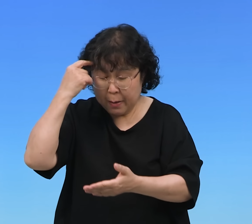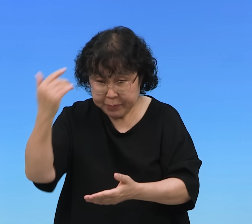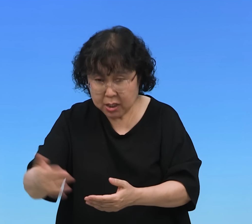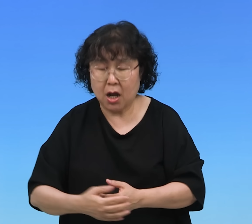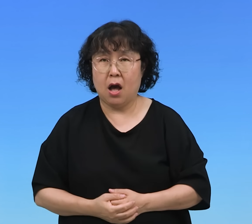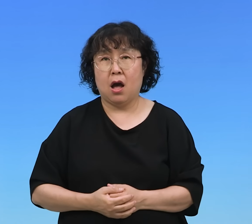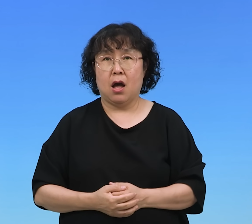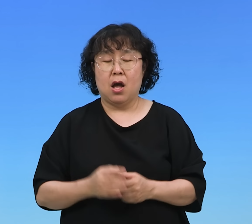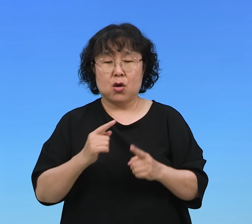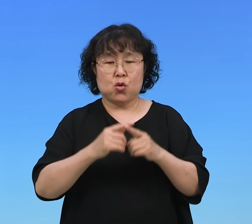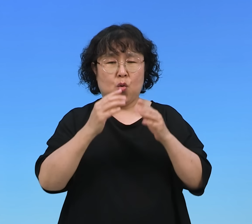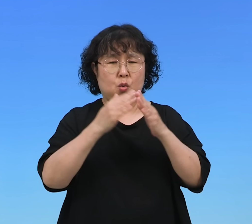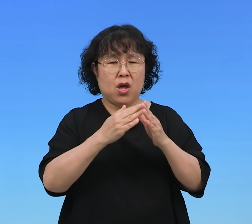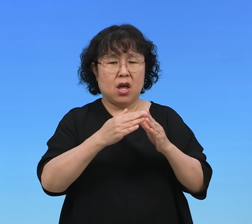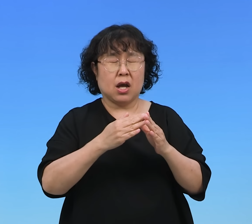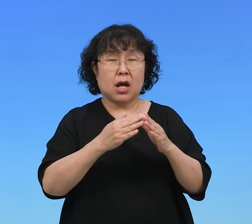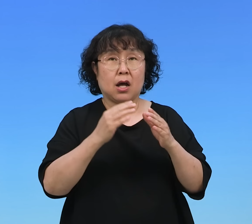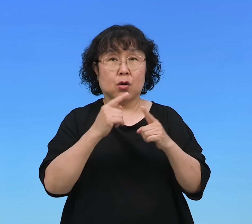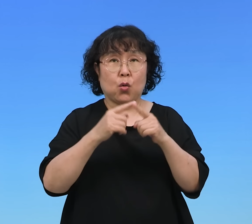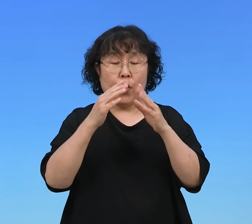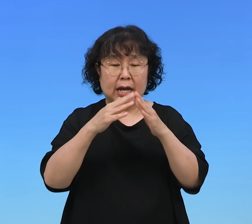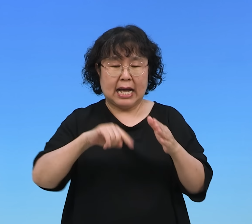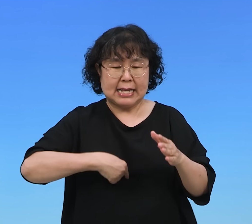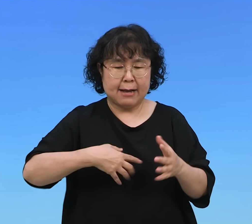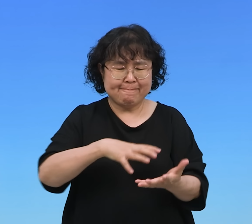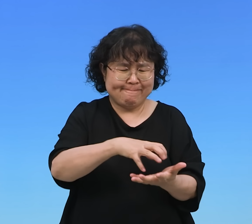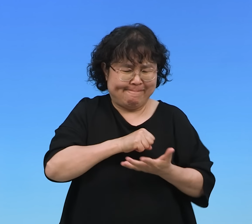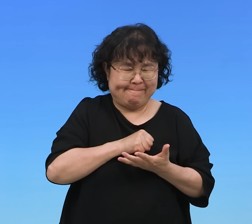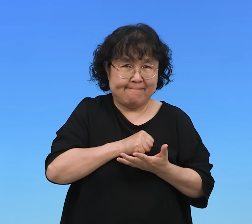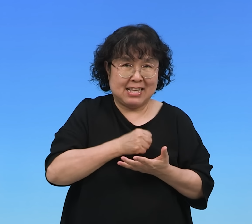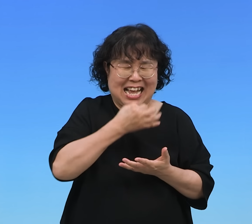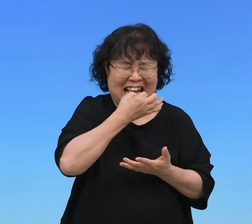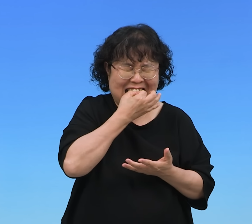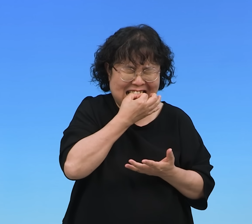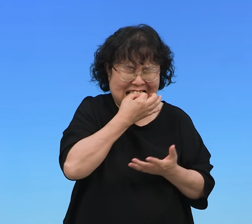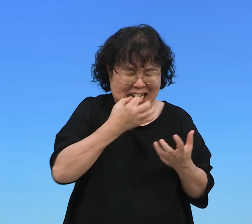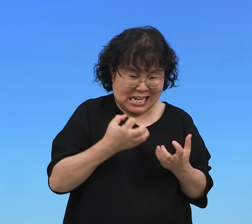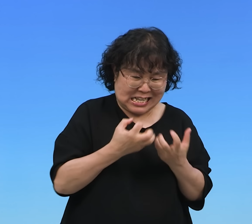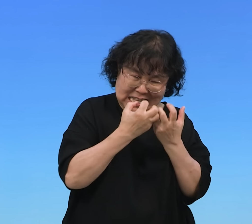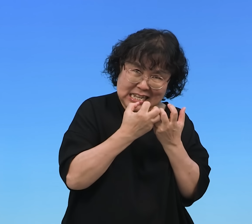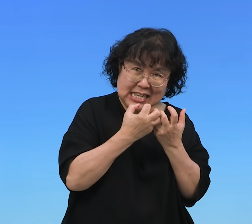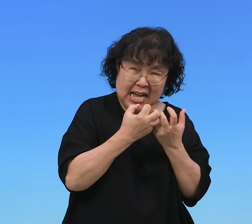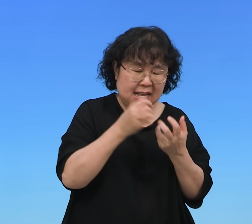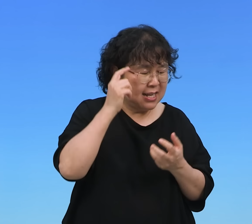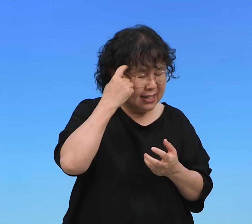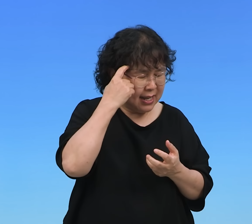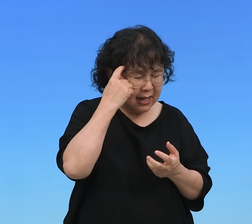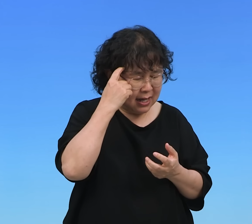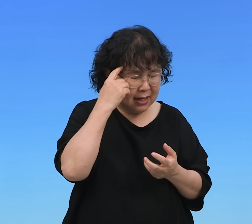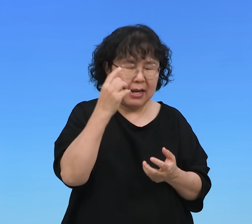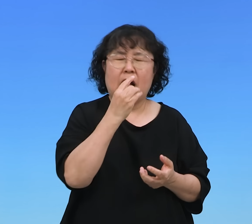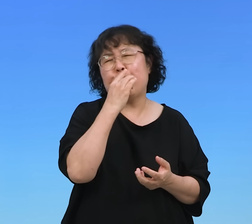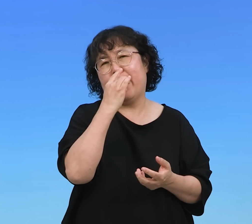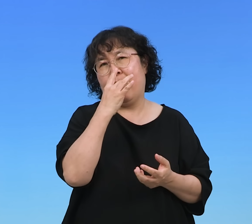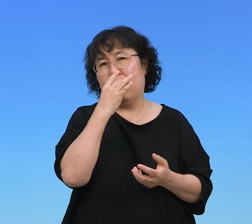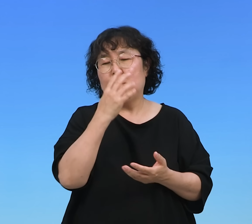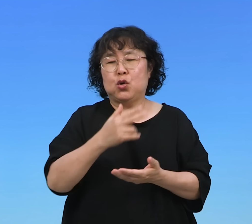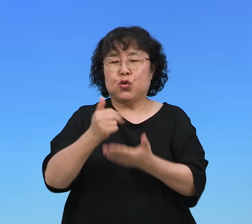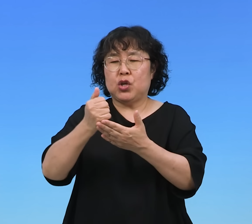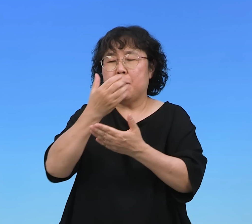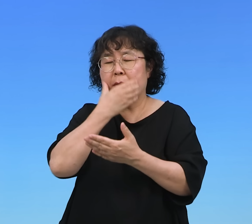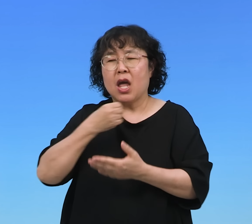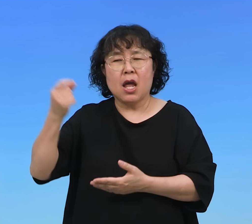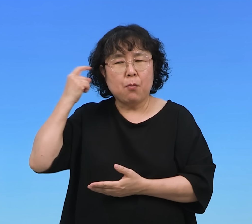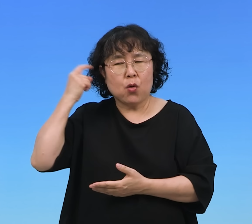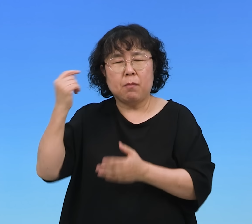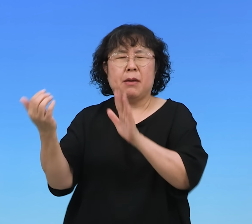것에 집착하고 한번 들어오면은 절대로 내놓을 줄 모르는 이런 이미지로는 주의 복음을 전할